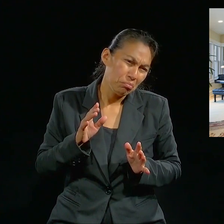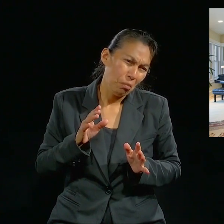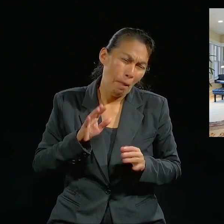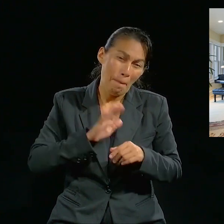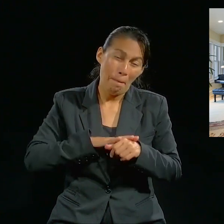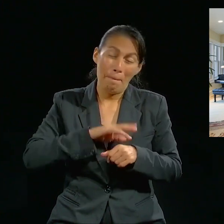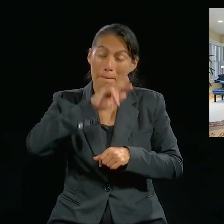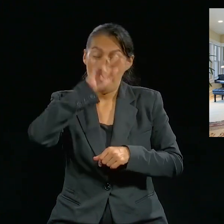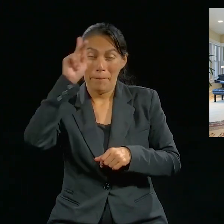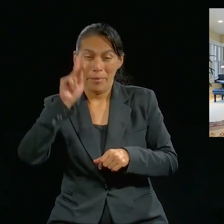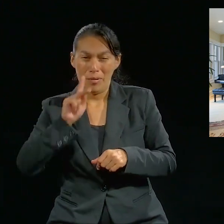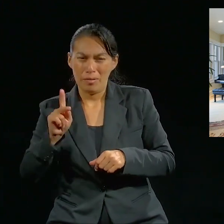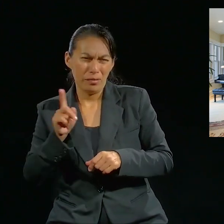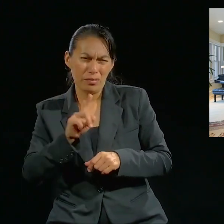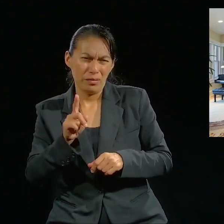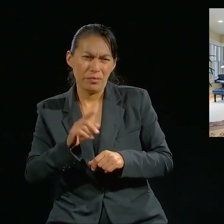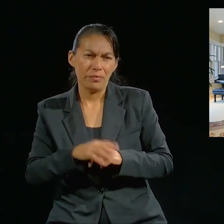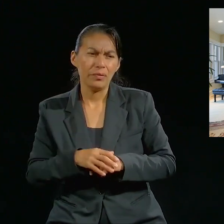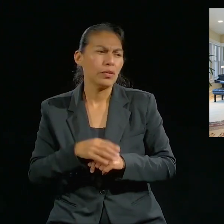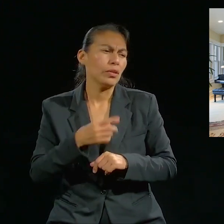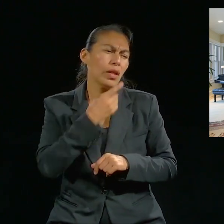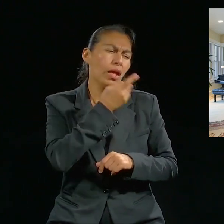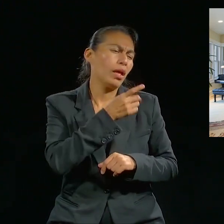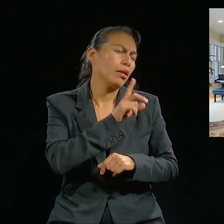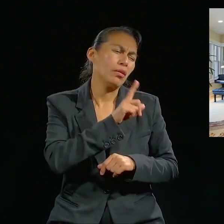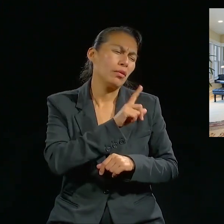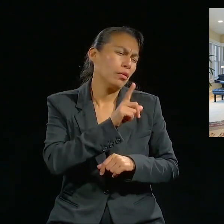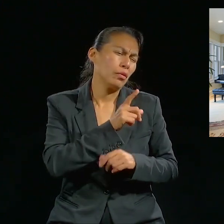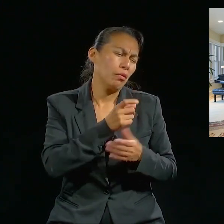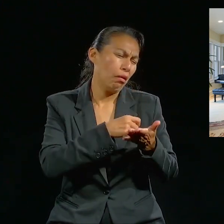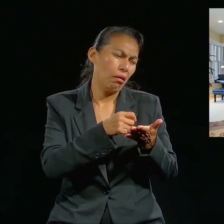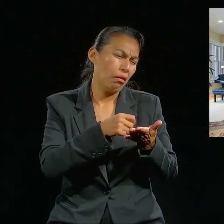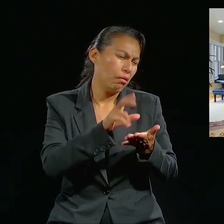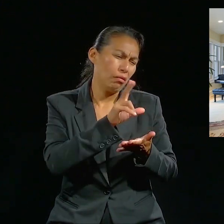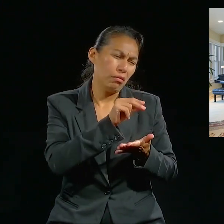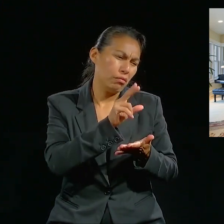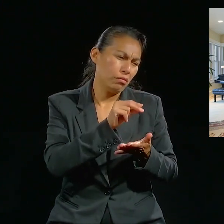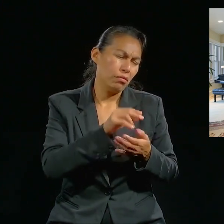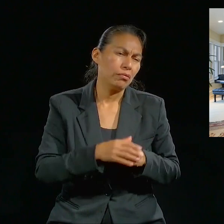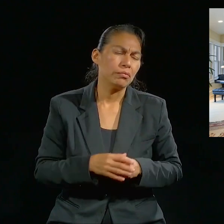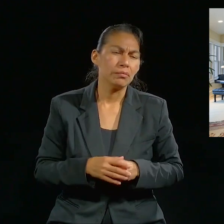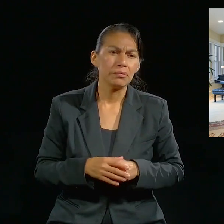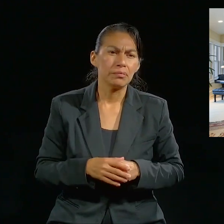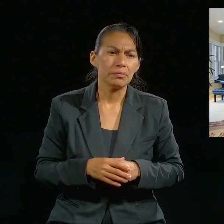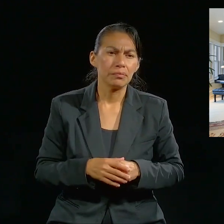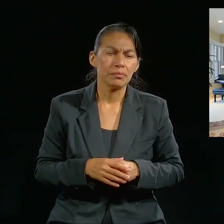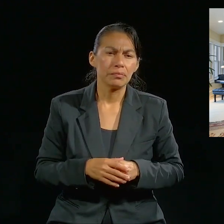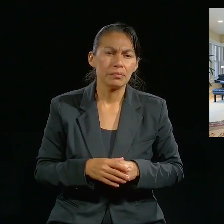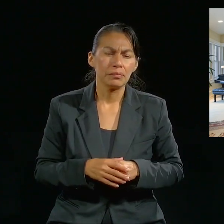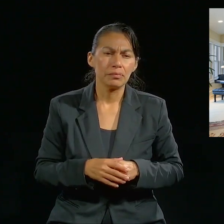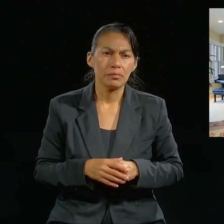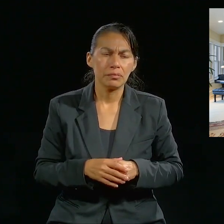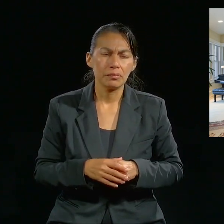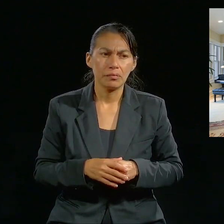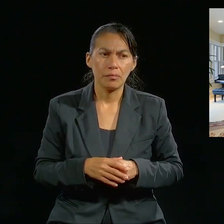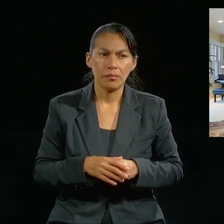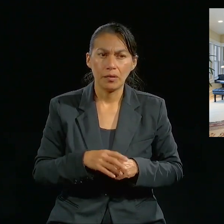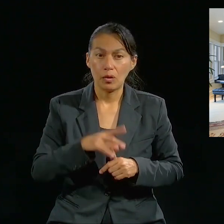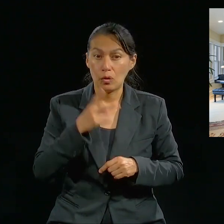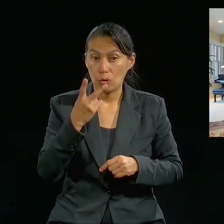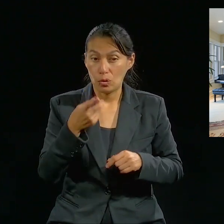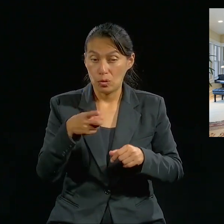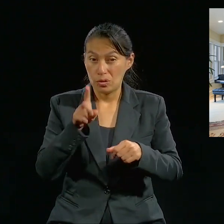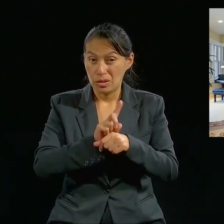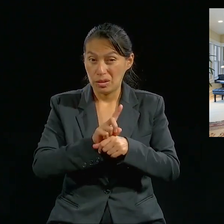llegar a un grado mayor y yo le dije que no aceptaba que no iba a firmar el consentimiento informado la situación